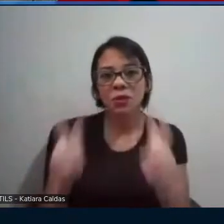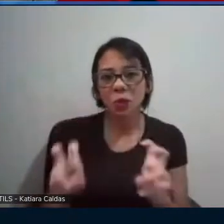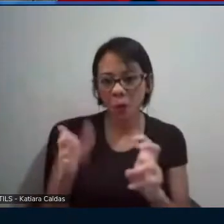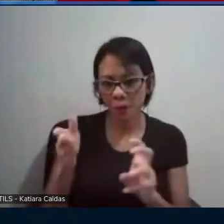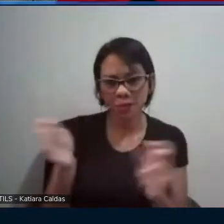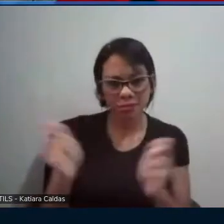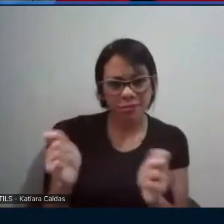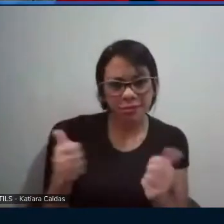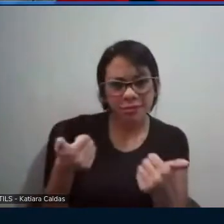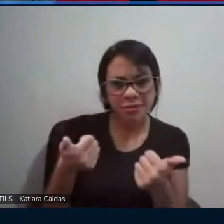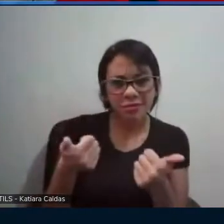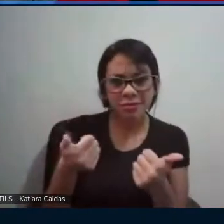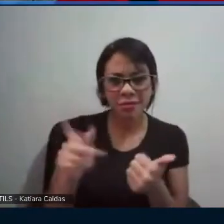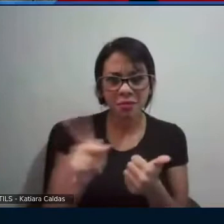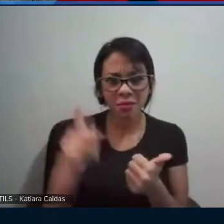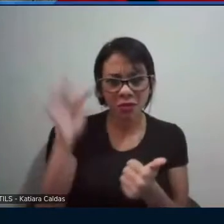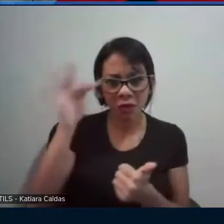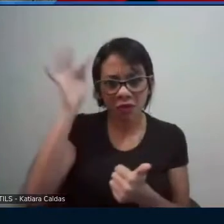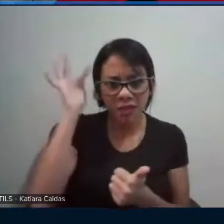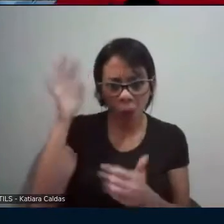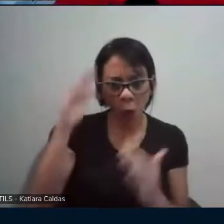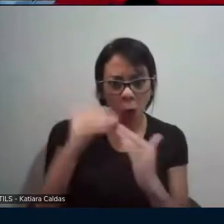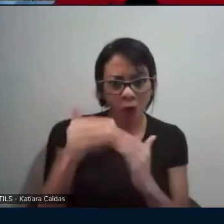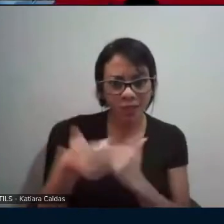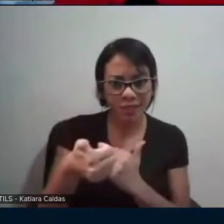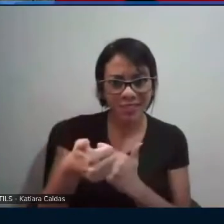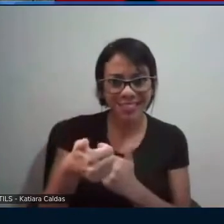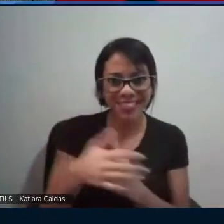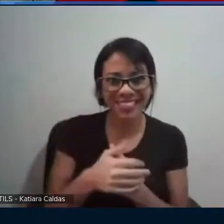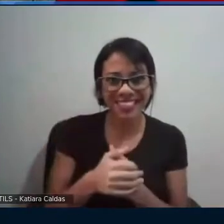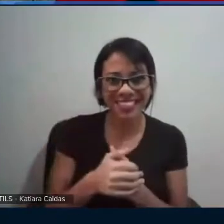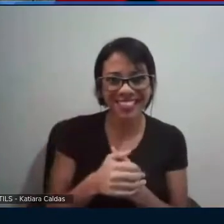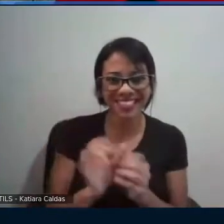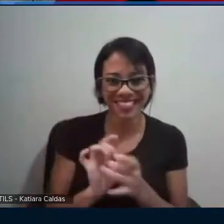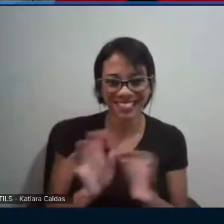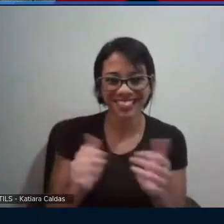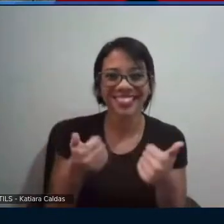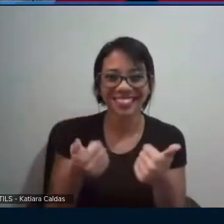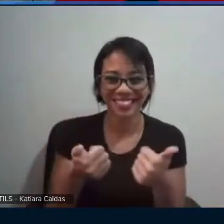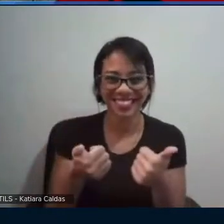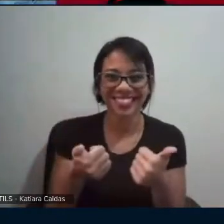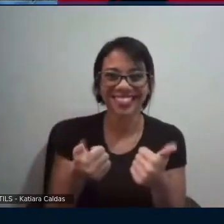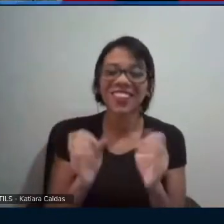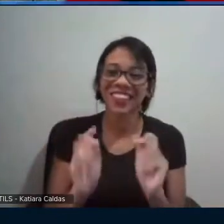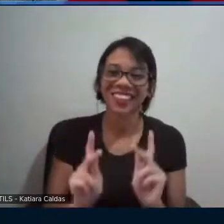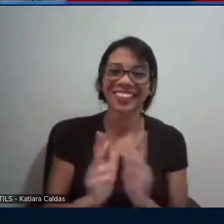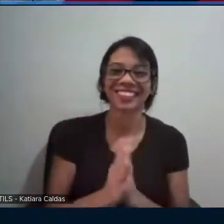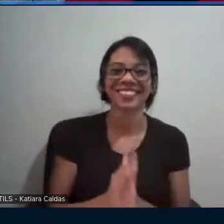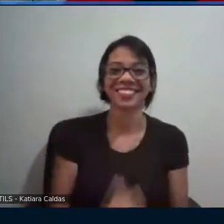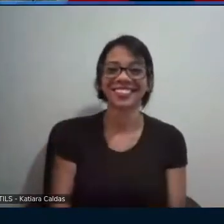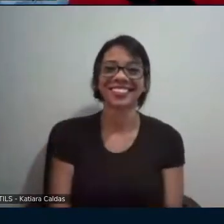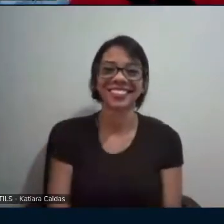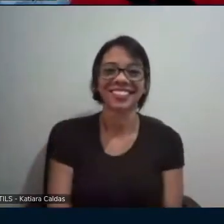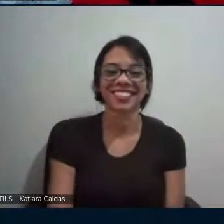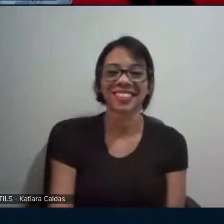isso, professora Franciele? Permite que ele responda? Ok.